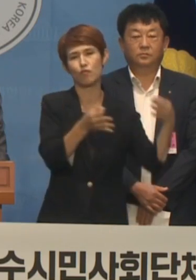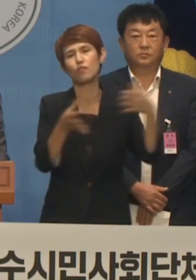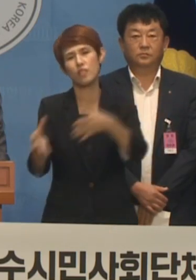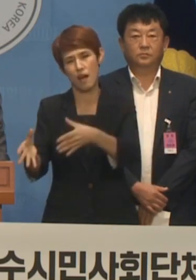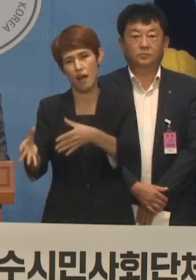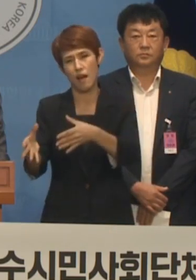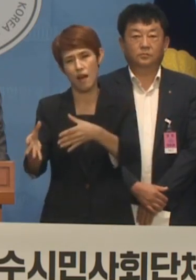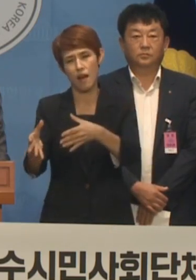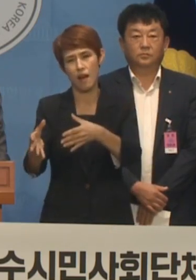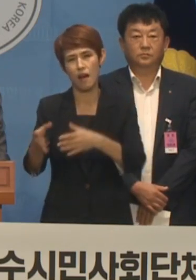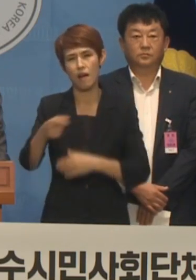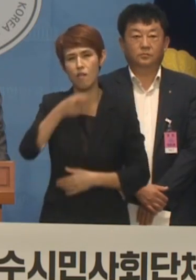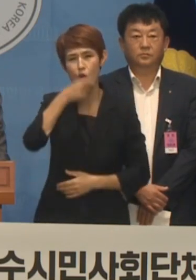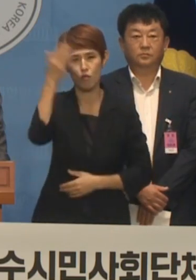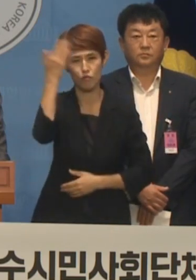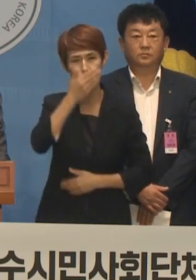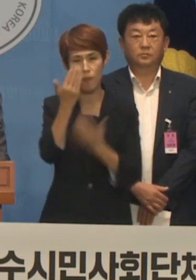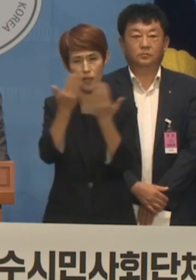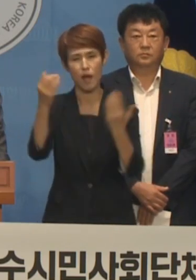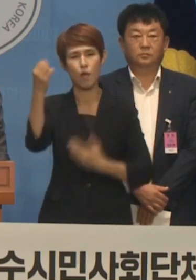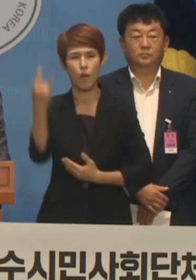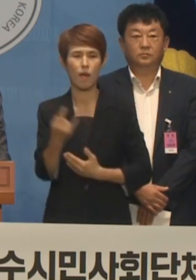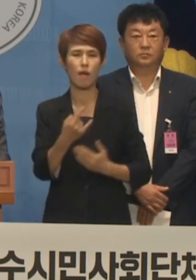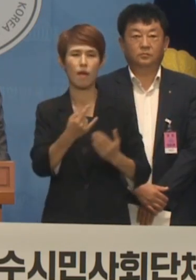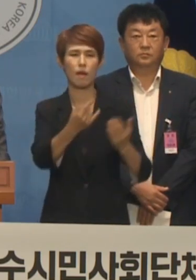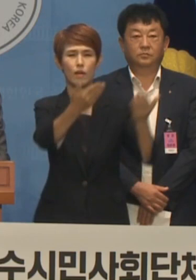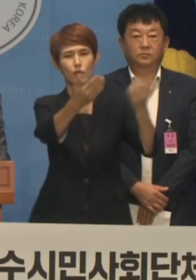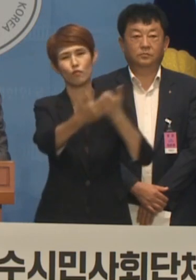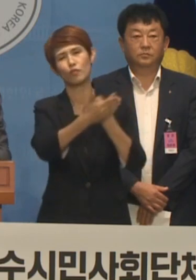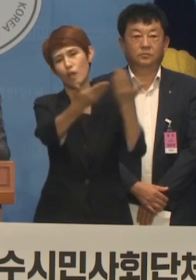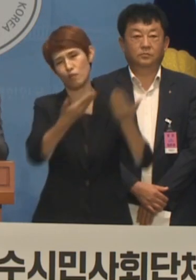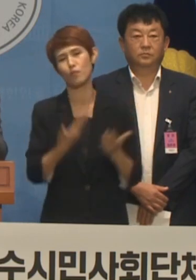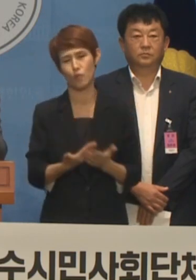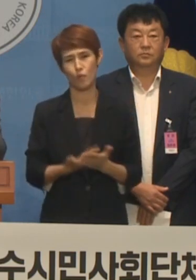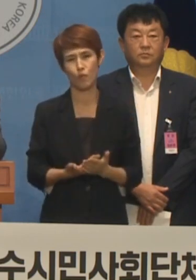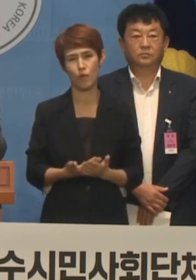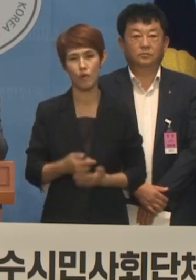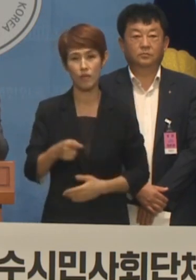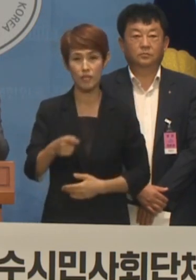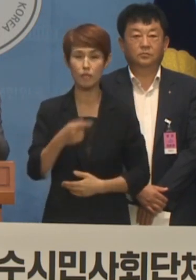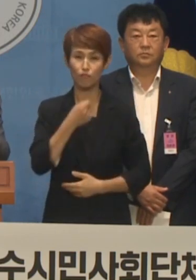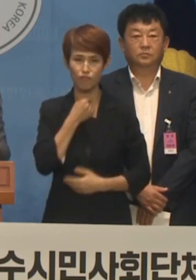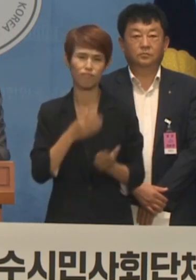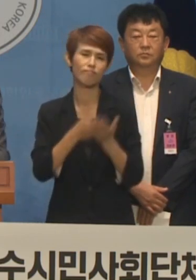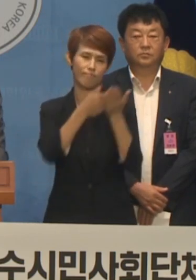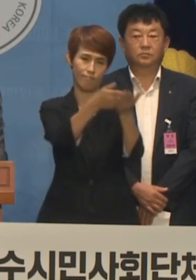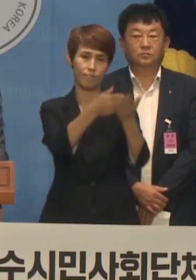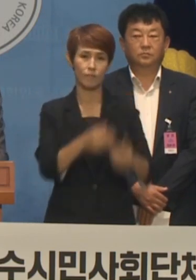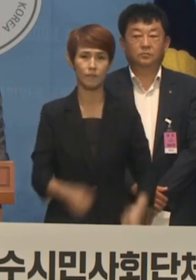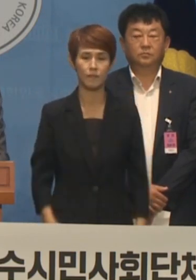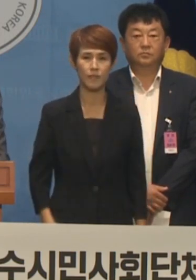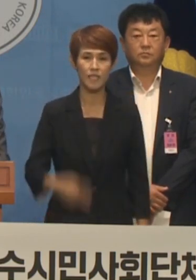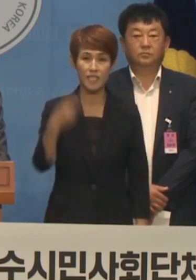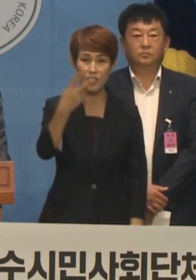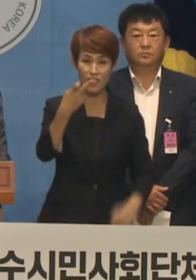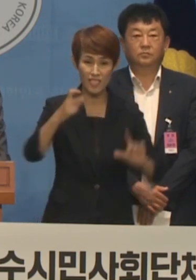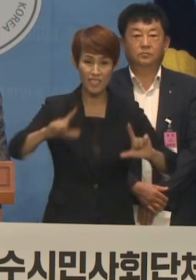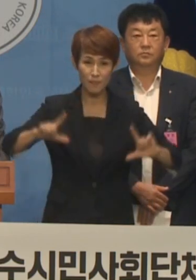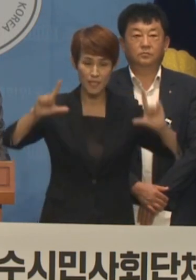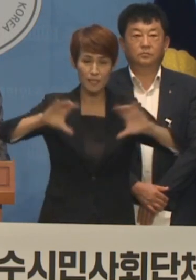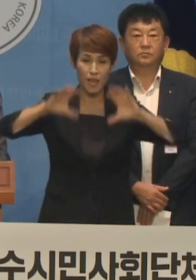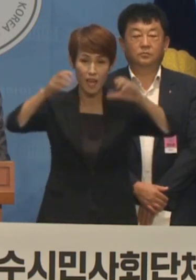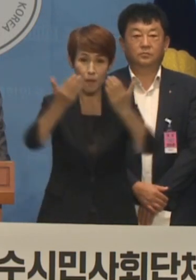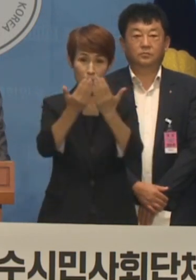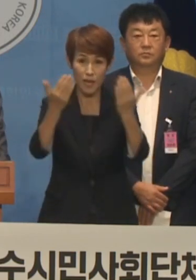박람회 사후 활용에 투자해 주십시오. 여수 지역사회 입장과 요구를 밝힙니다. 2012 여수 세계 박람회는